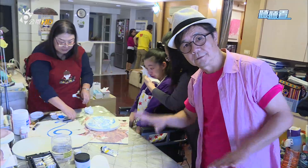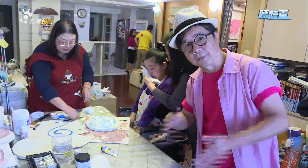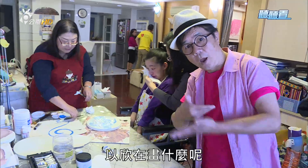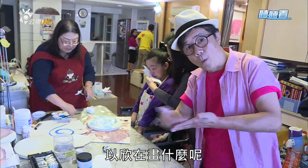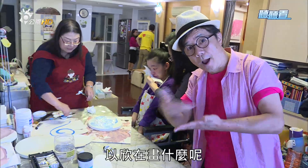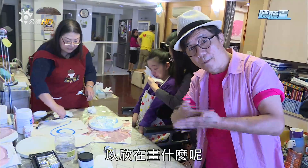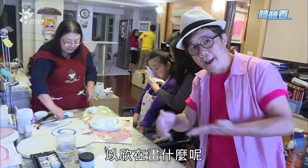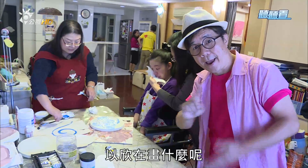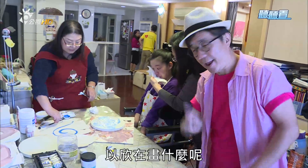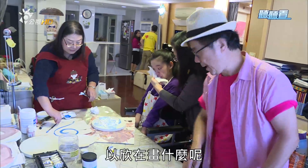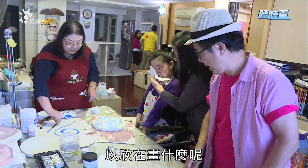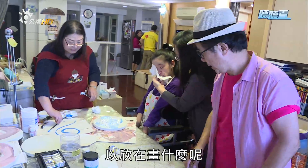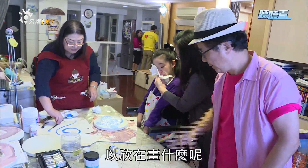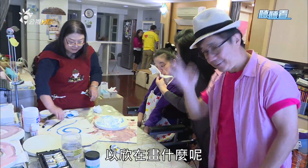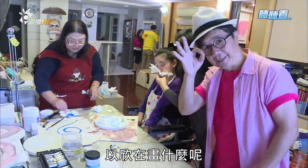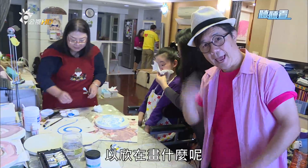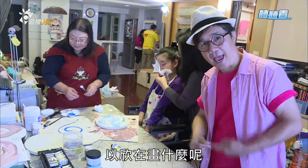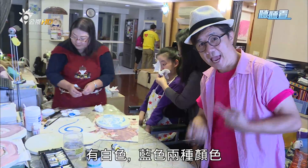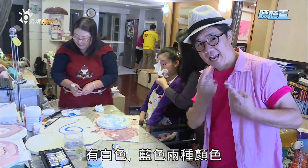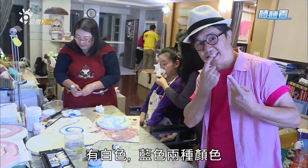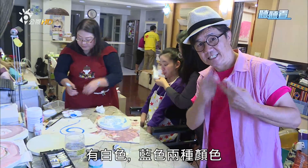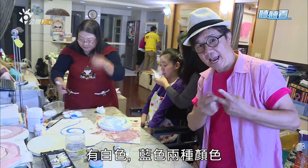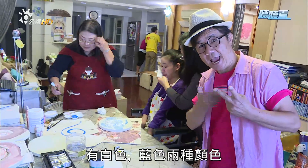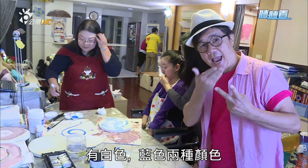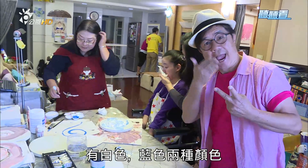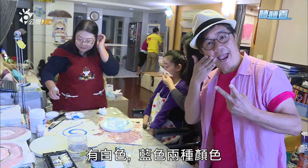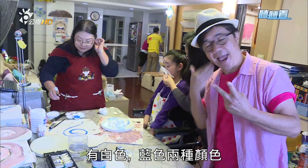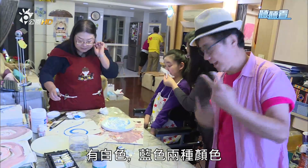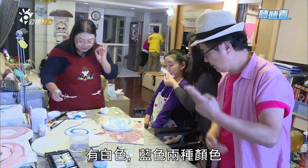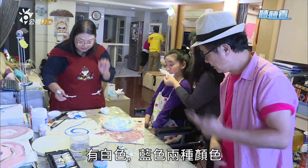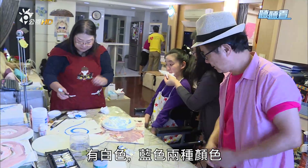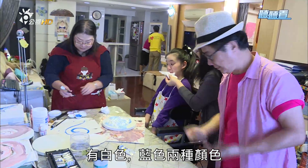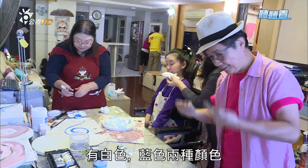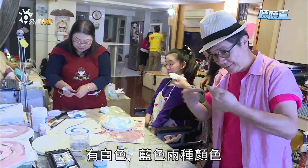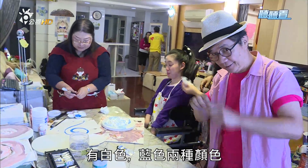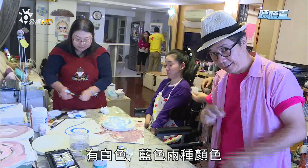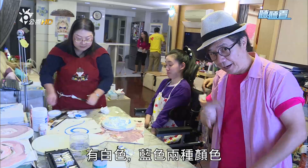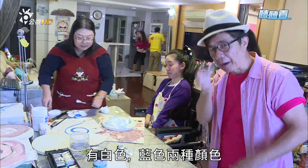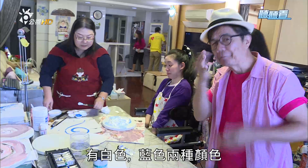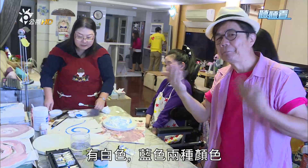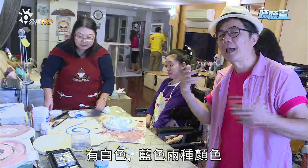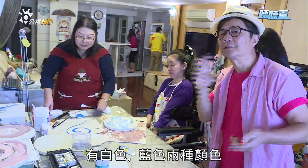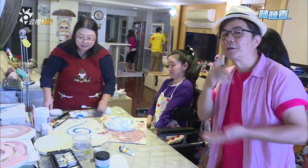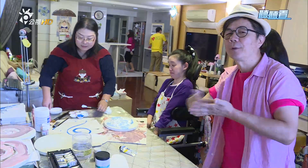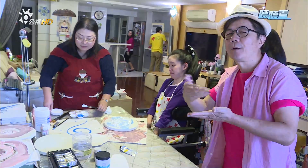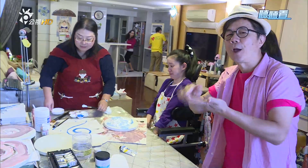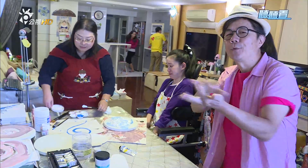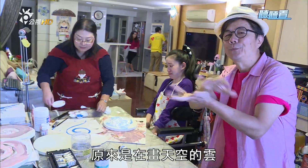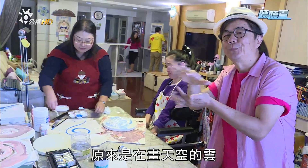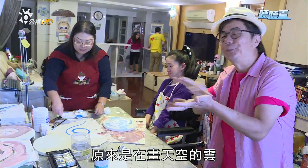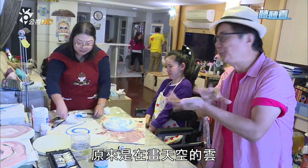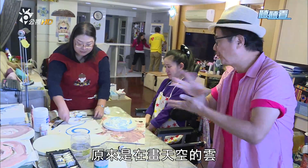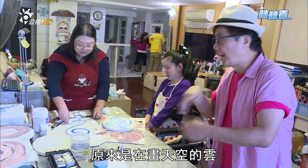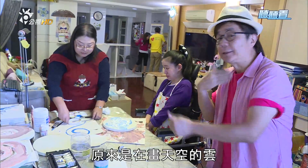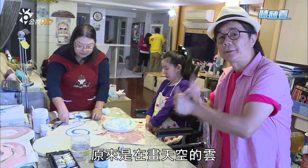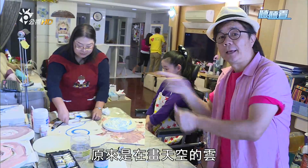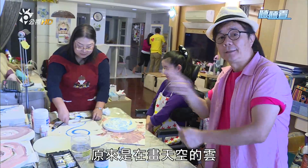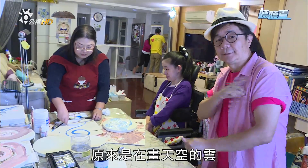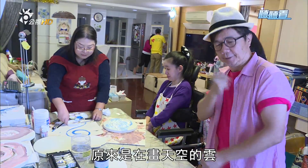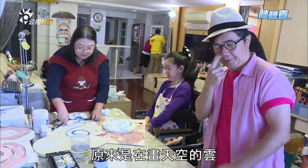乙欣在画什么呢？有白色、蓝色2种颜色。哦，原来是在画天空的云